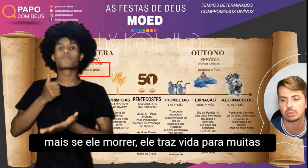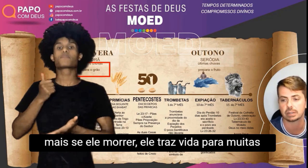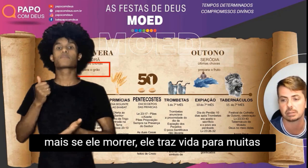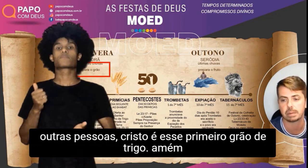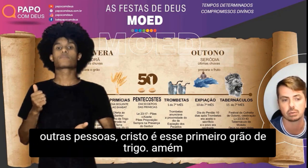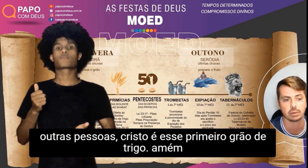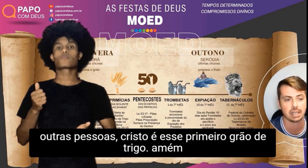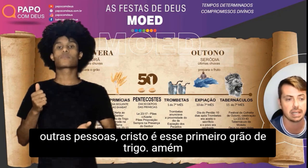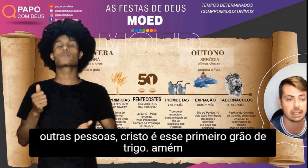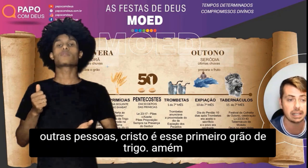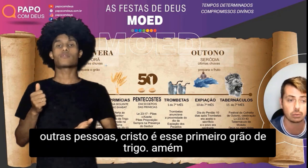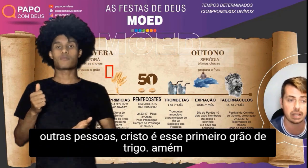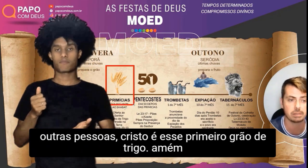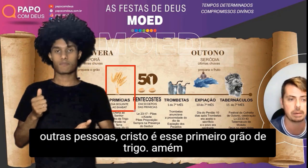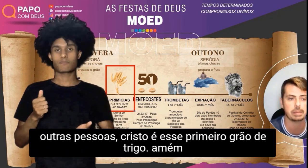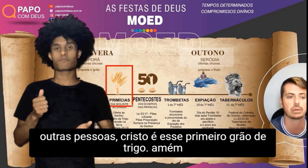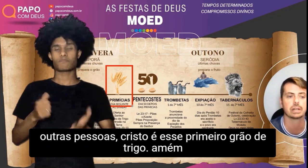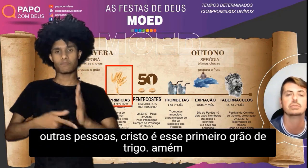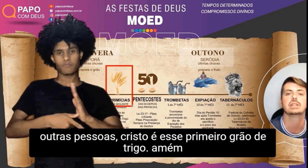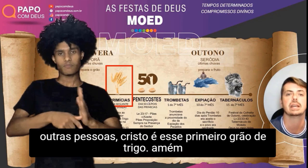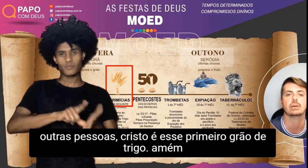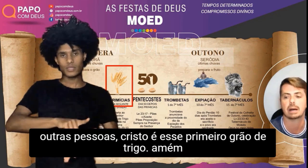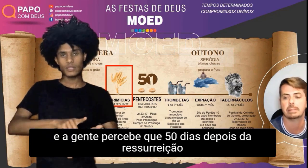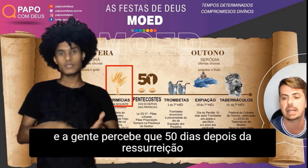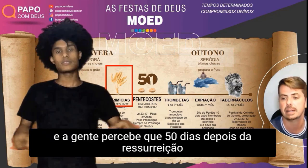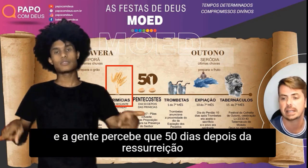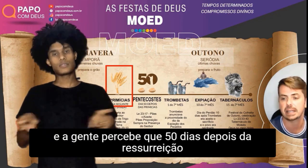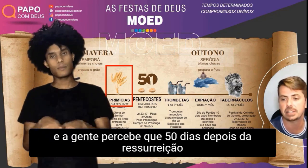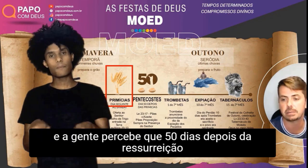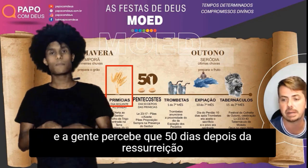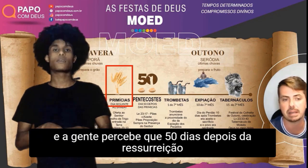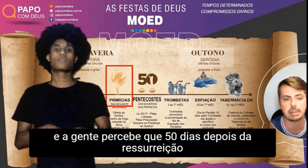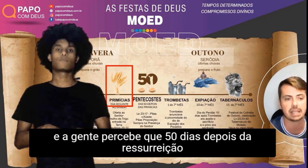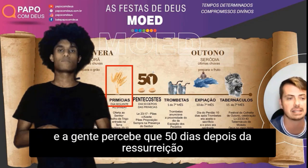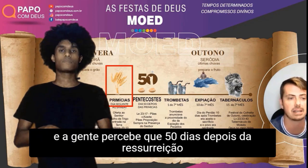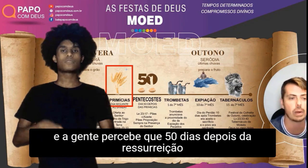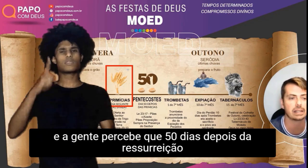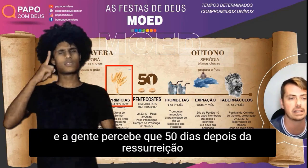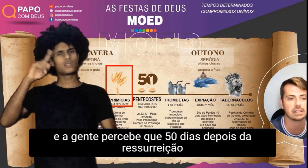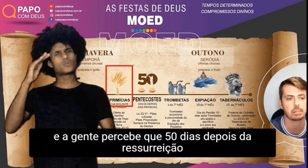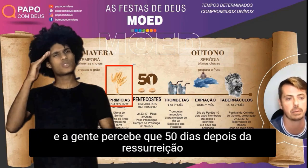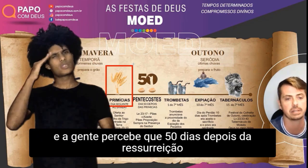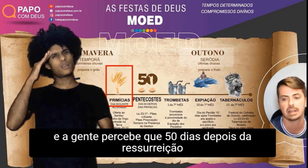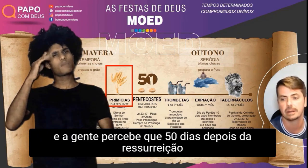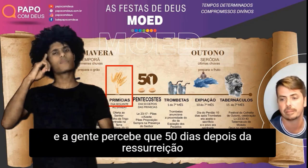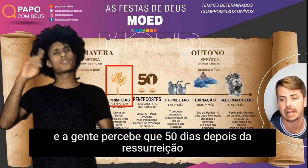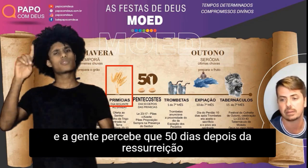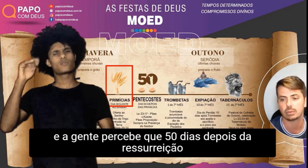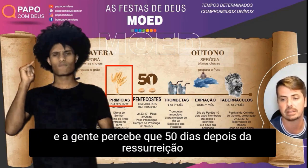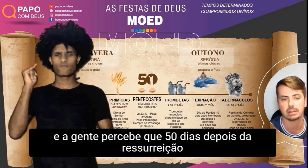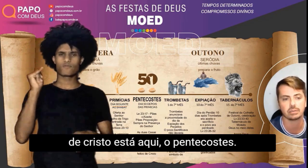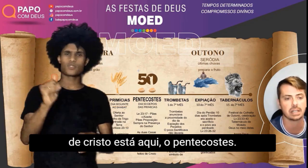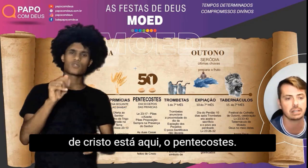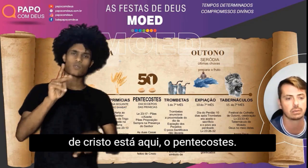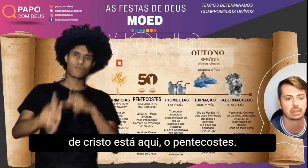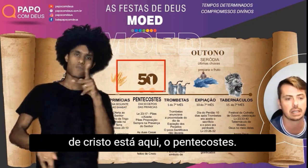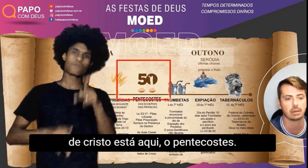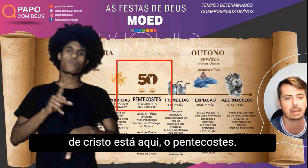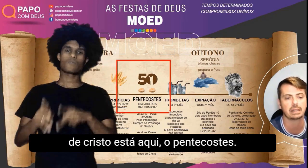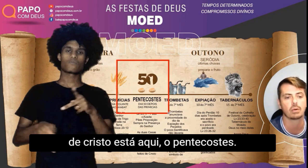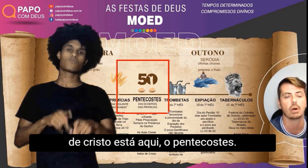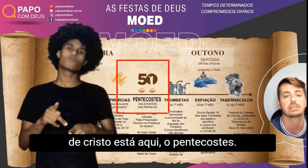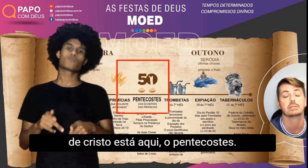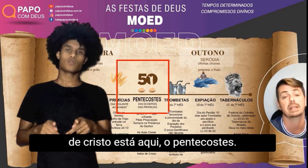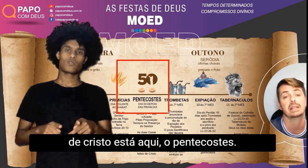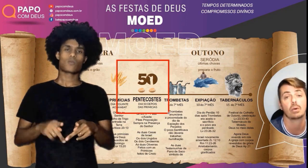para muitas outras pessoas. Cristo é esse primeiro grão de trigo, amém? E a gente percebe que lá 50 dias depois da ressurreição de Cristo, tá